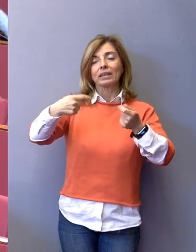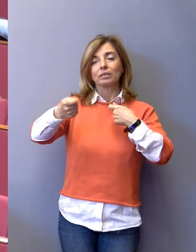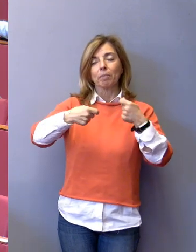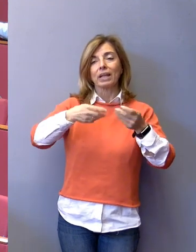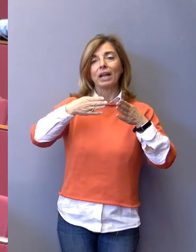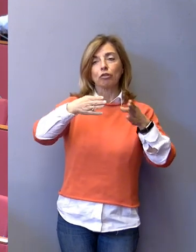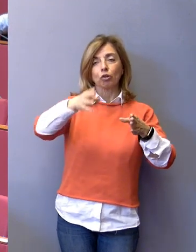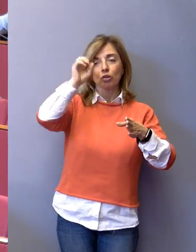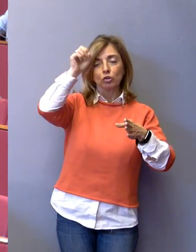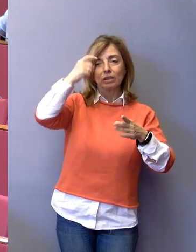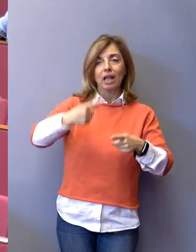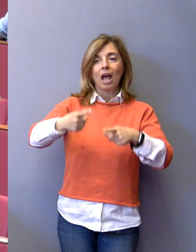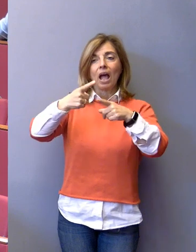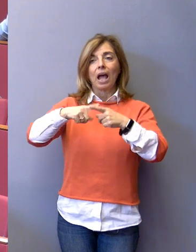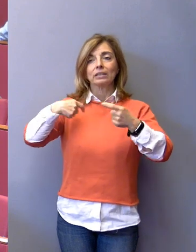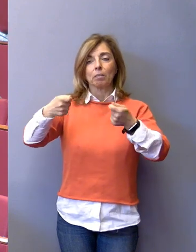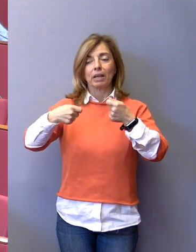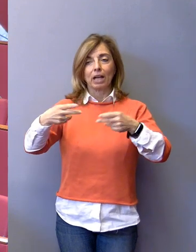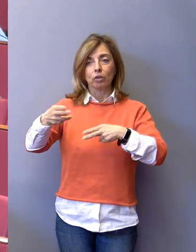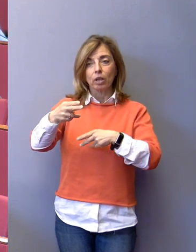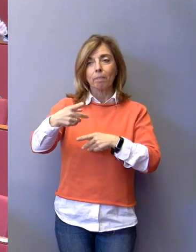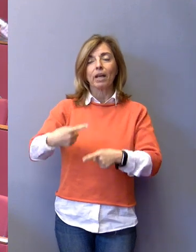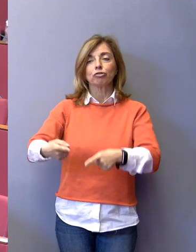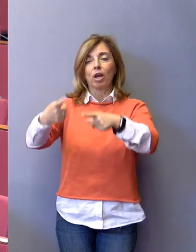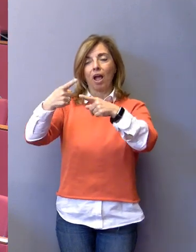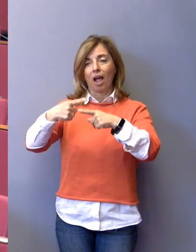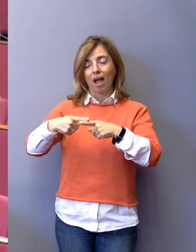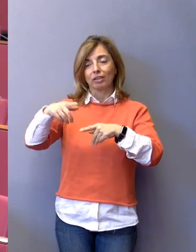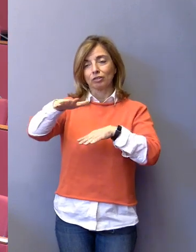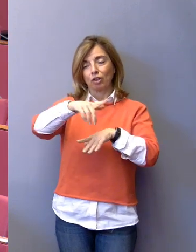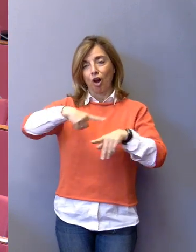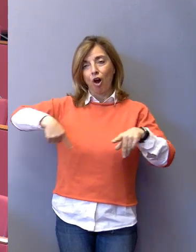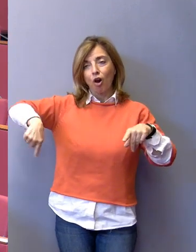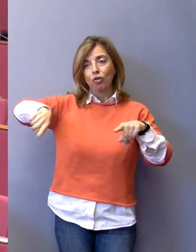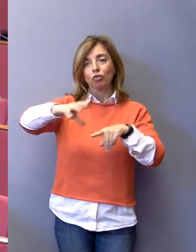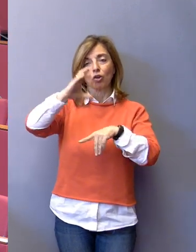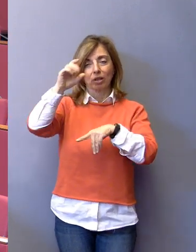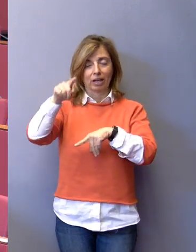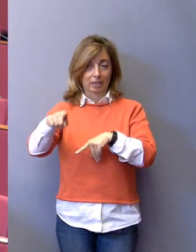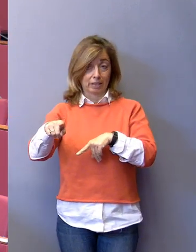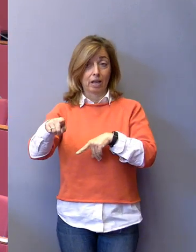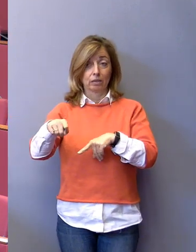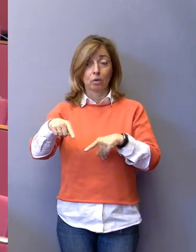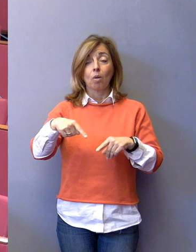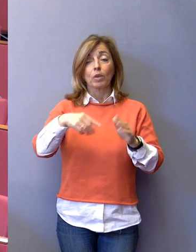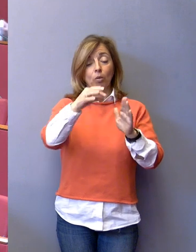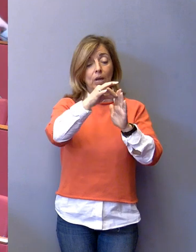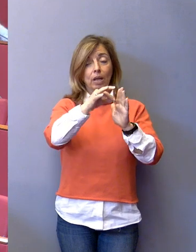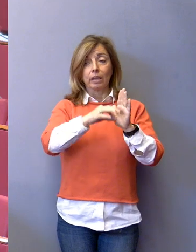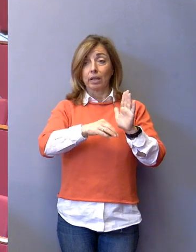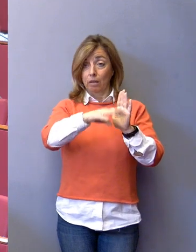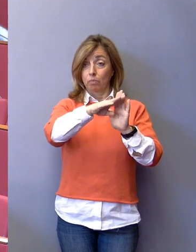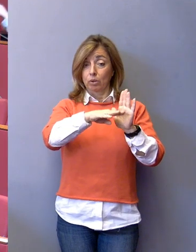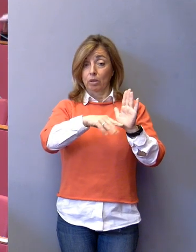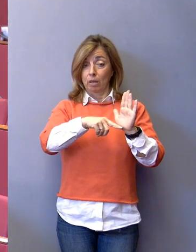le Cito Cito quelli che voi stessi avete scritto ecco nella strategia di riferimento delle linee programmatiche si fa riferimento